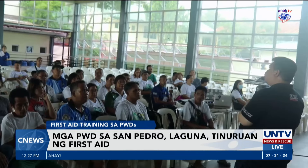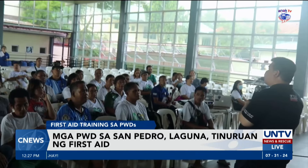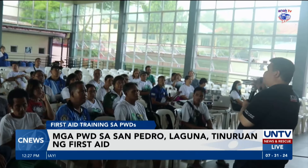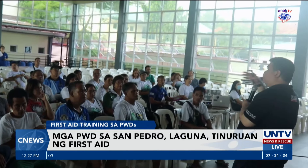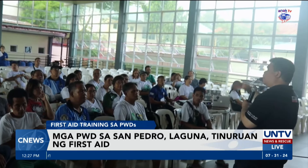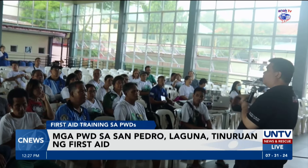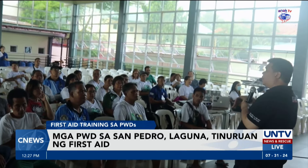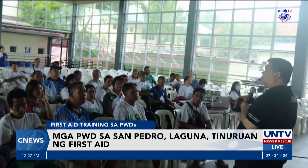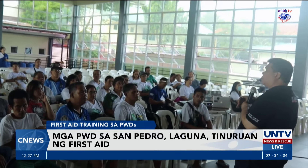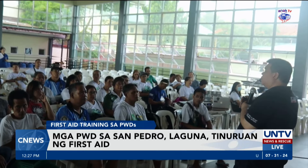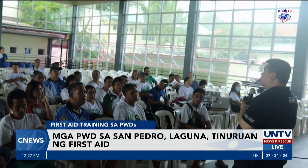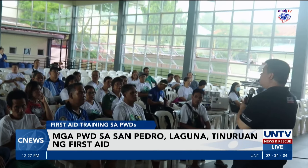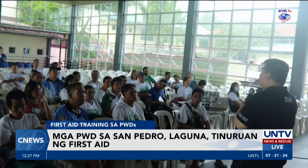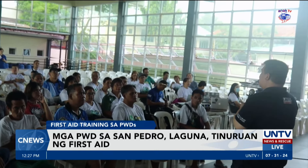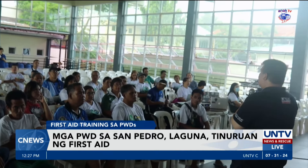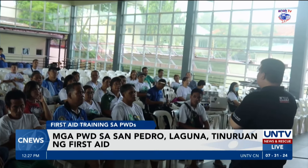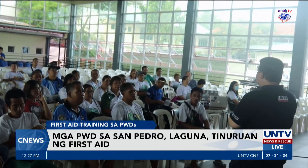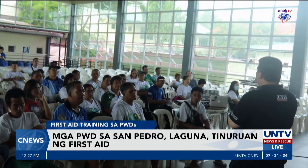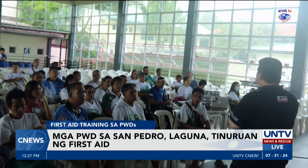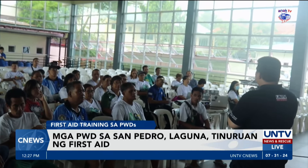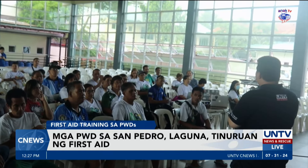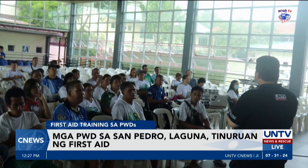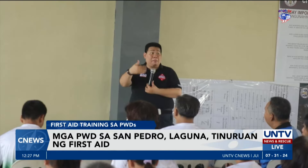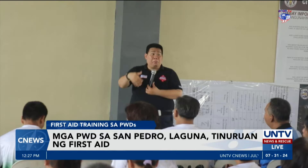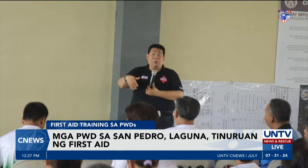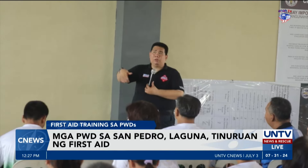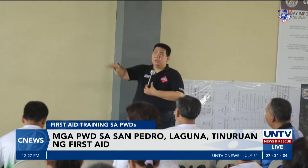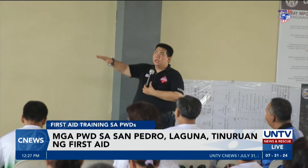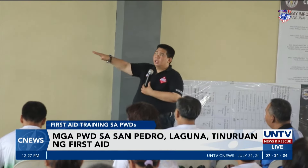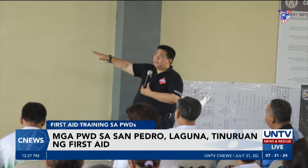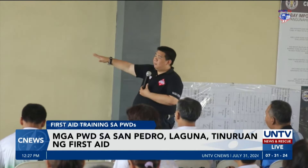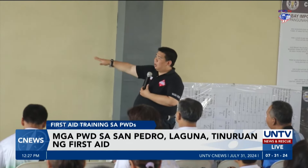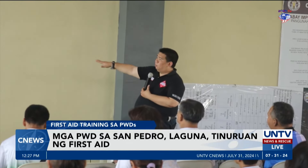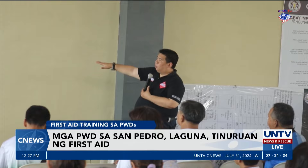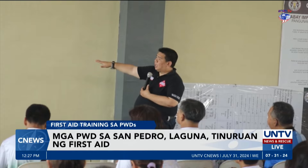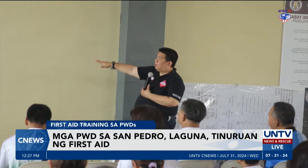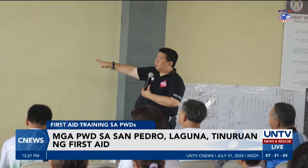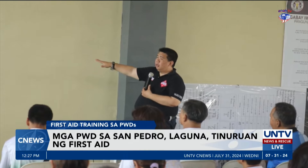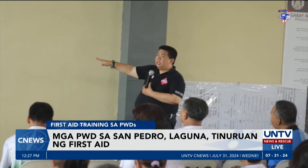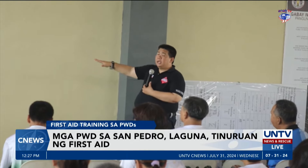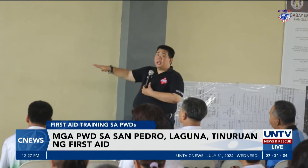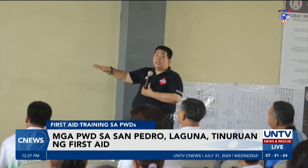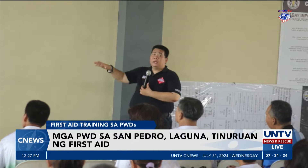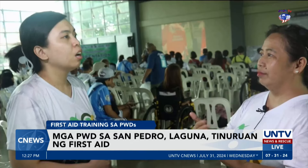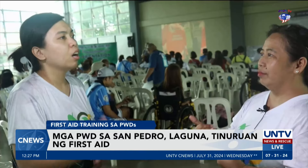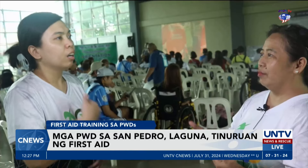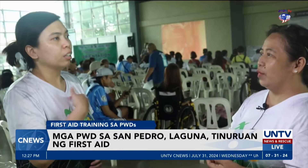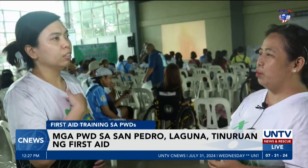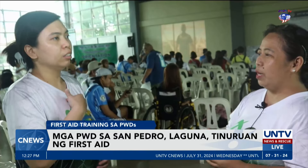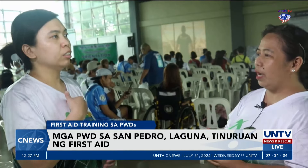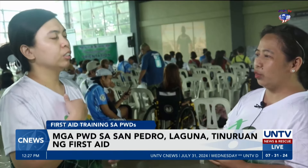sa pagkakaroon ng mga ganitong trainings, lalo na bilang bahagi ng vulnerable sector.